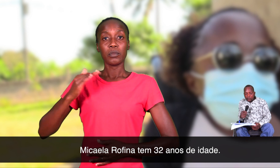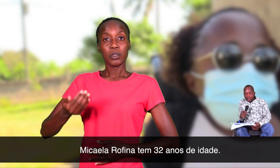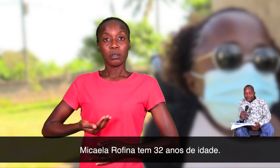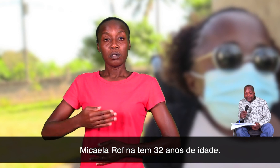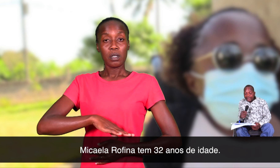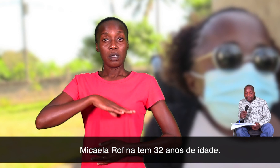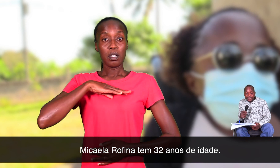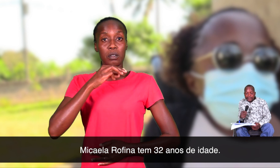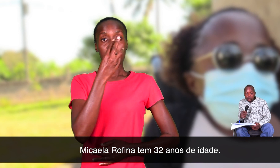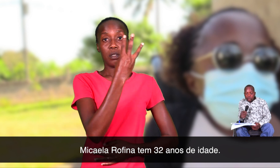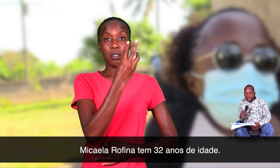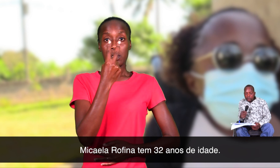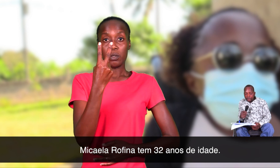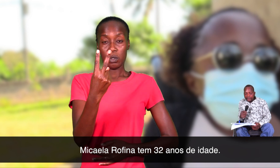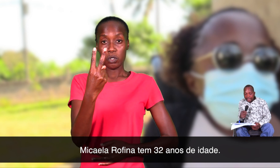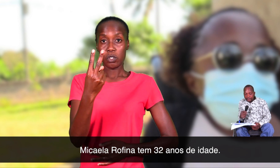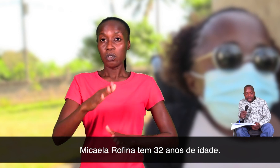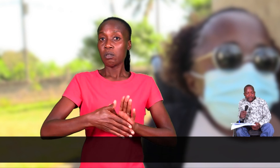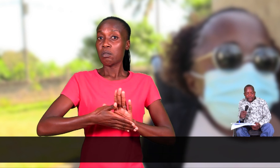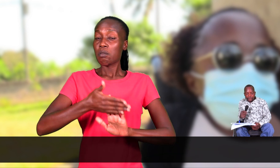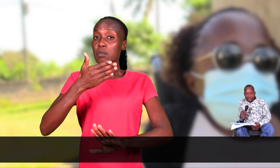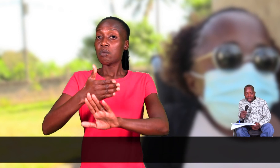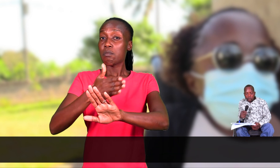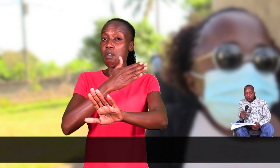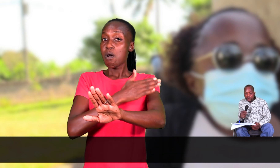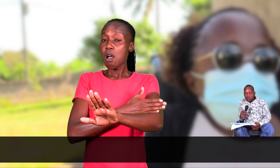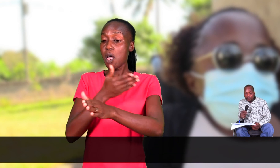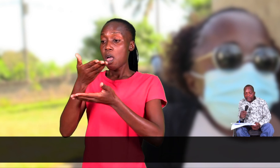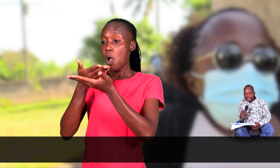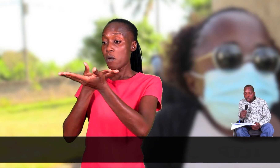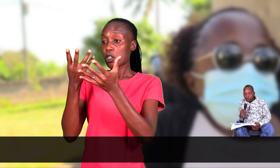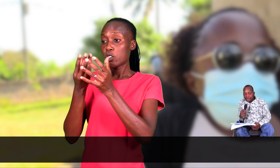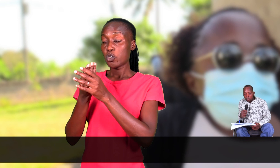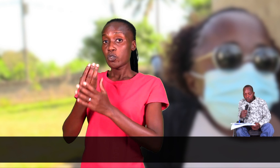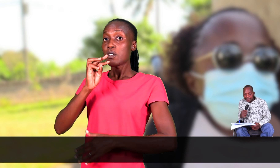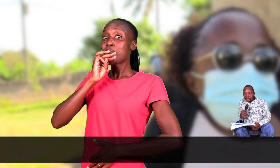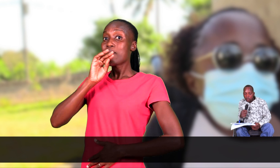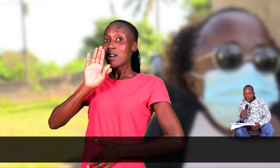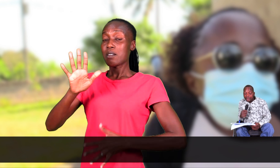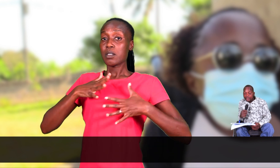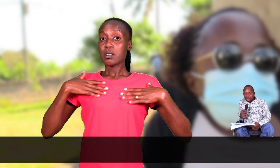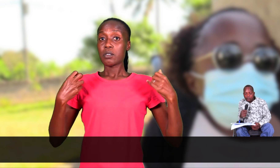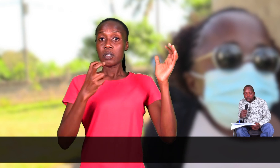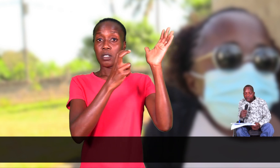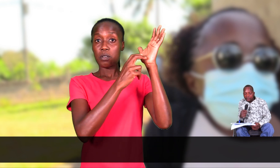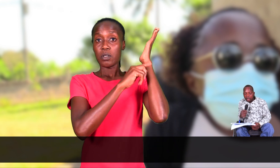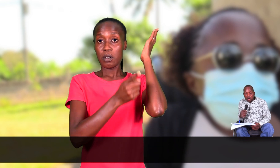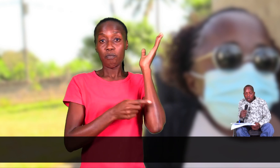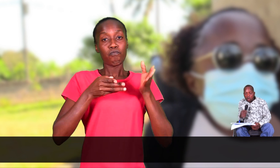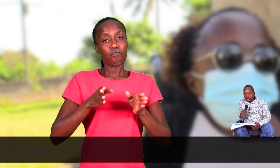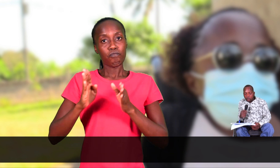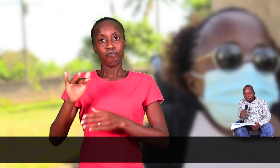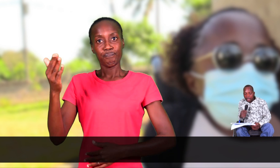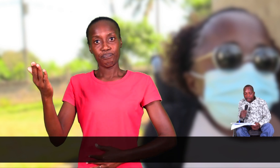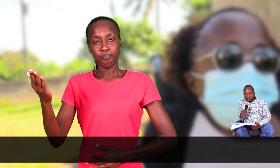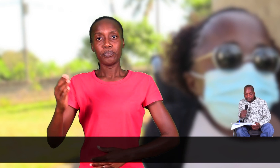Micaela Rufina tem 32 anos de idade. Desde cedo começou a falar sobre saúde sexual e reprodutiva